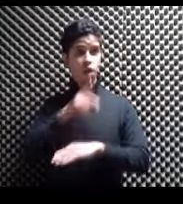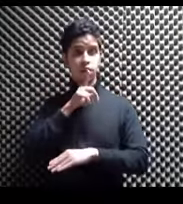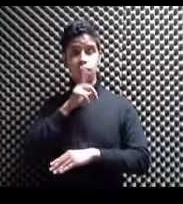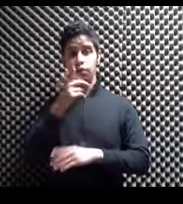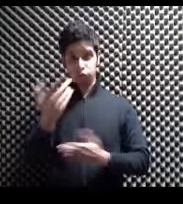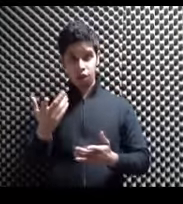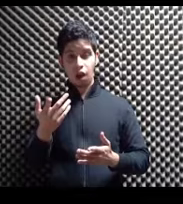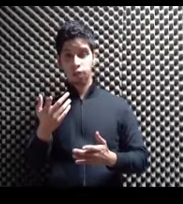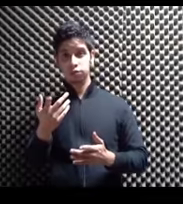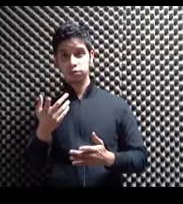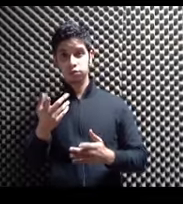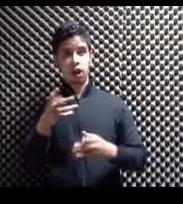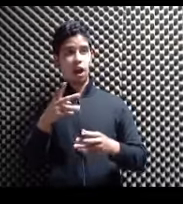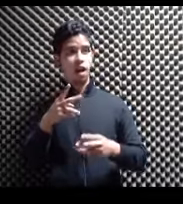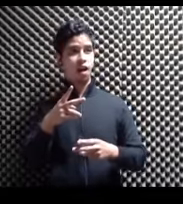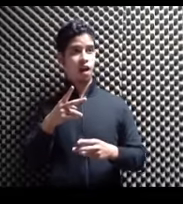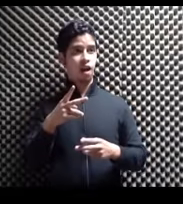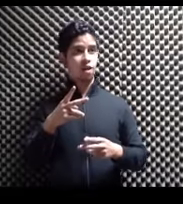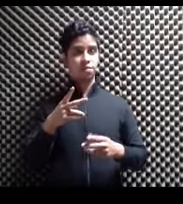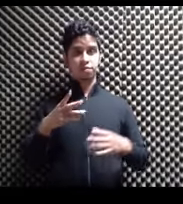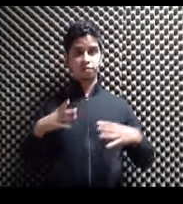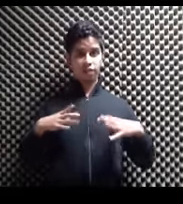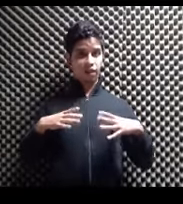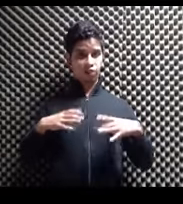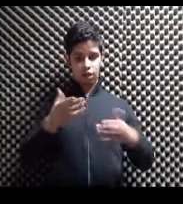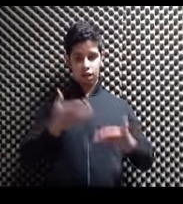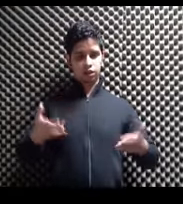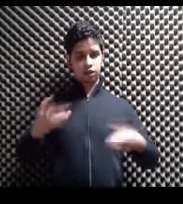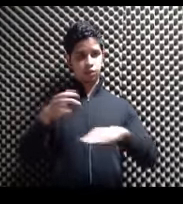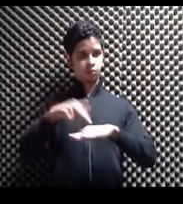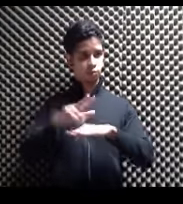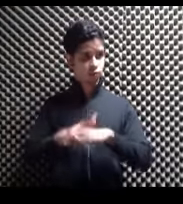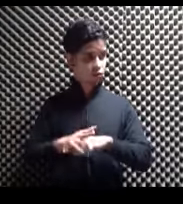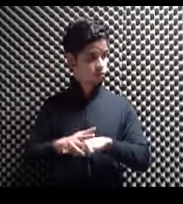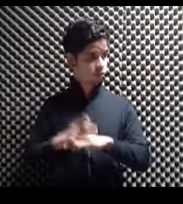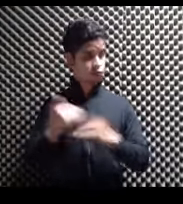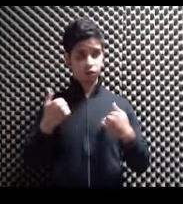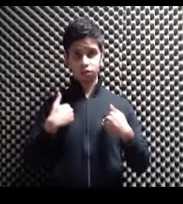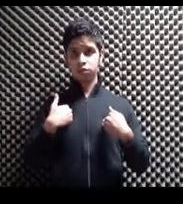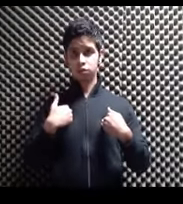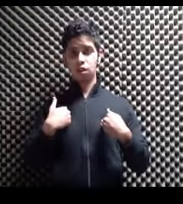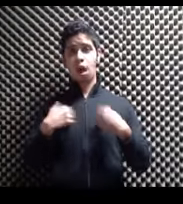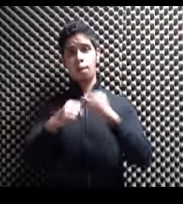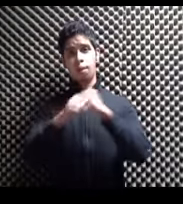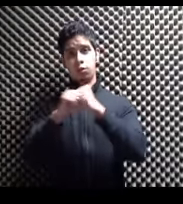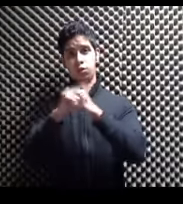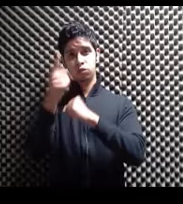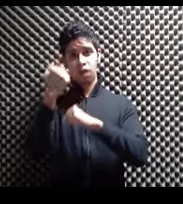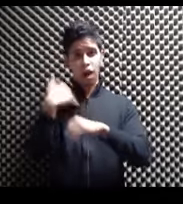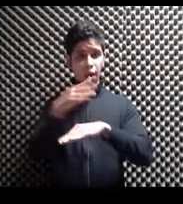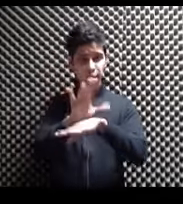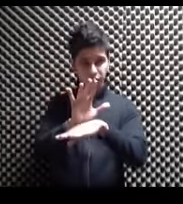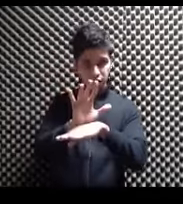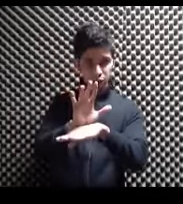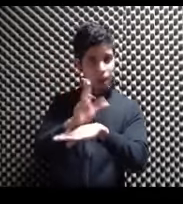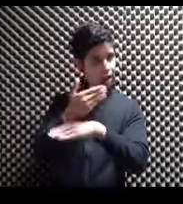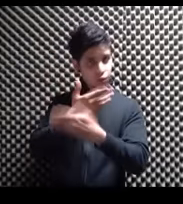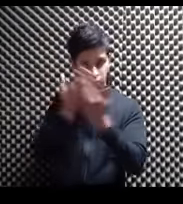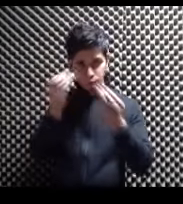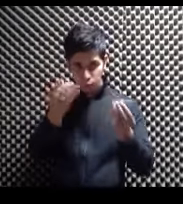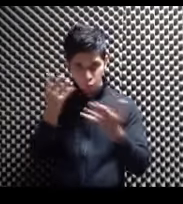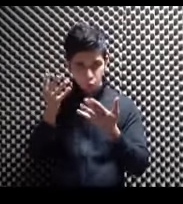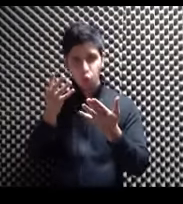una película. No la traje porque la foto es en blanco y negro y en realidad no hay mucha definición para efectos de la cámara, pero